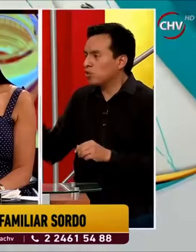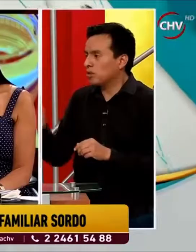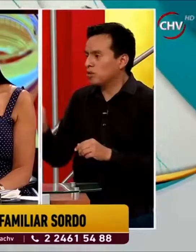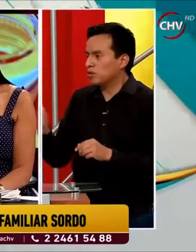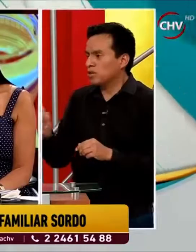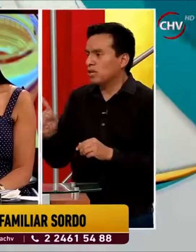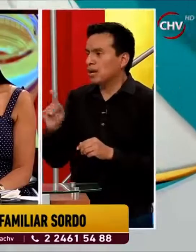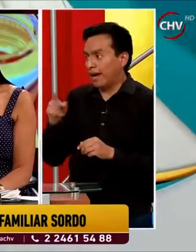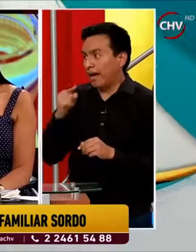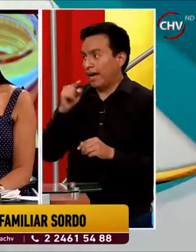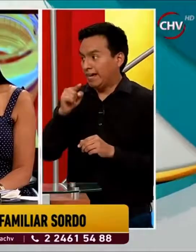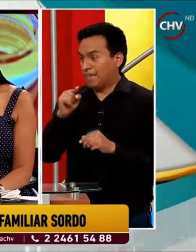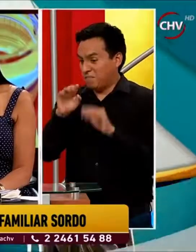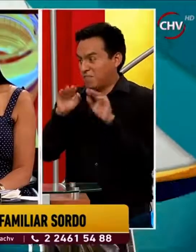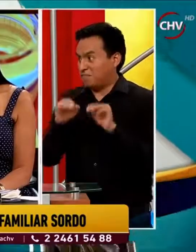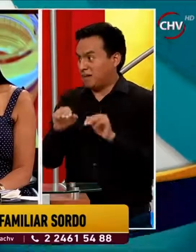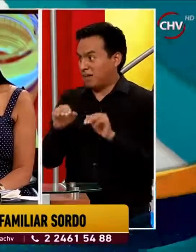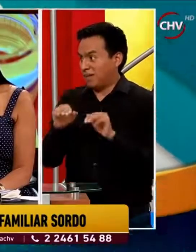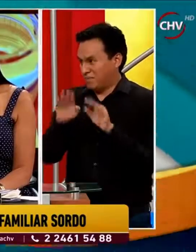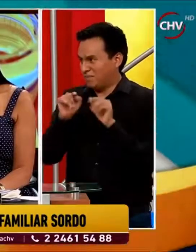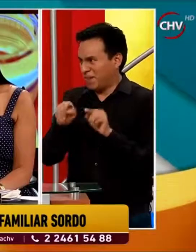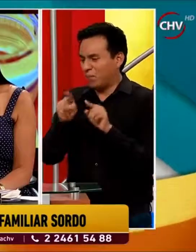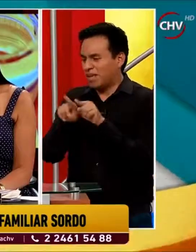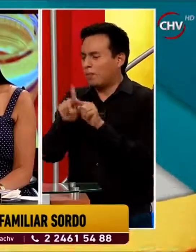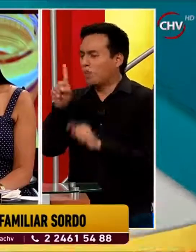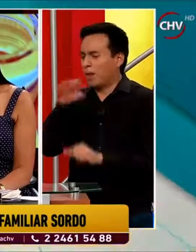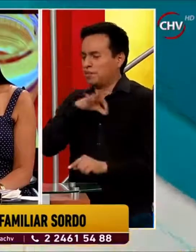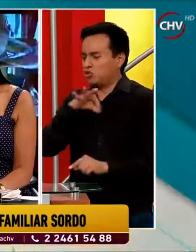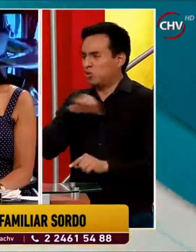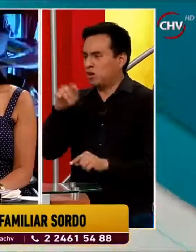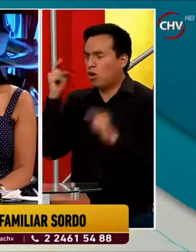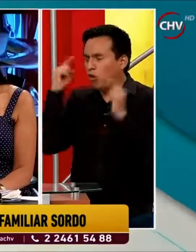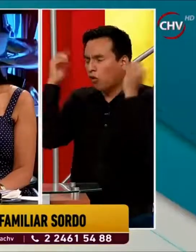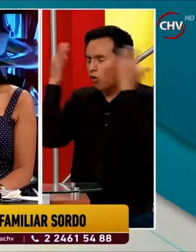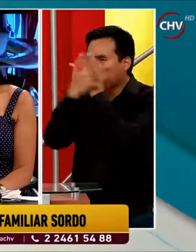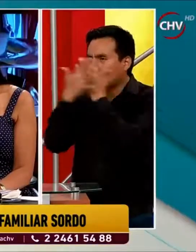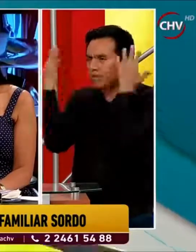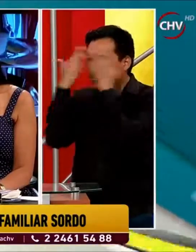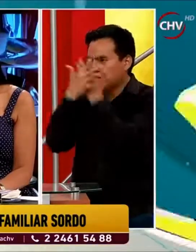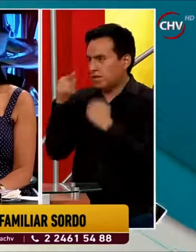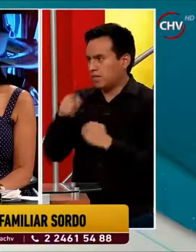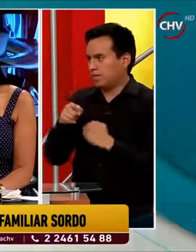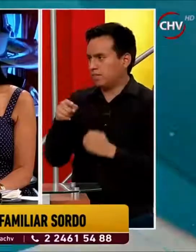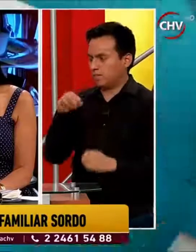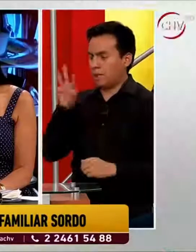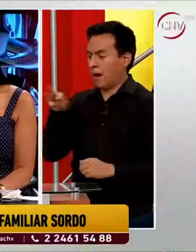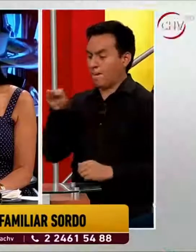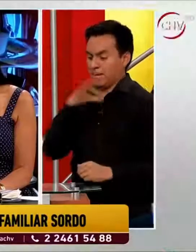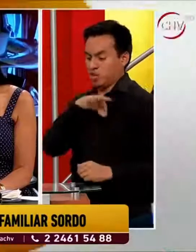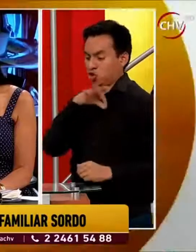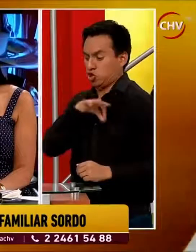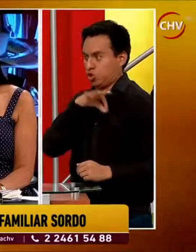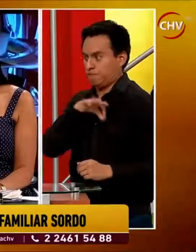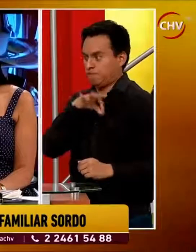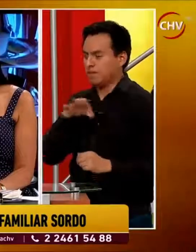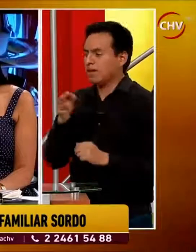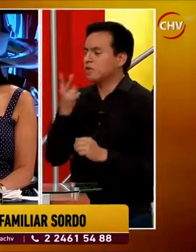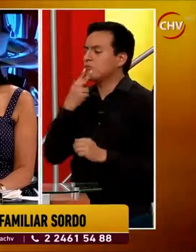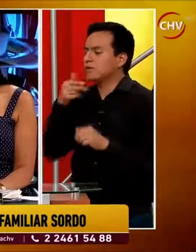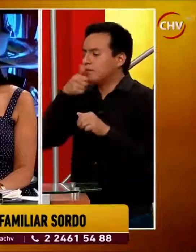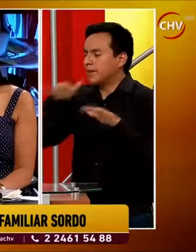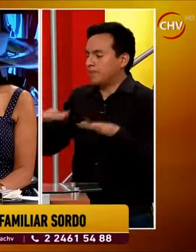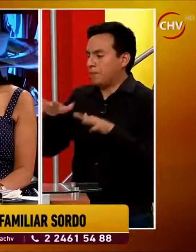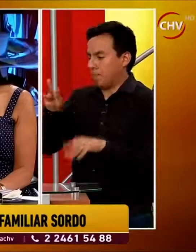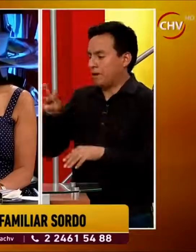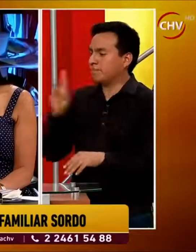Esa misma es como una pensión que él está confundido. ¿Cómo? La pensión de mi mamá, su pensión de sobrevivencia, que